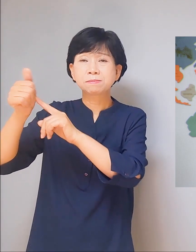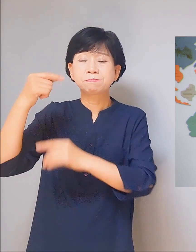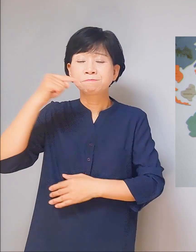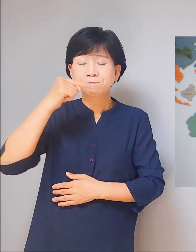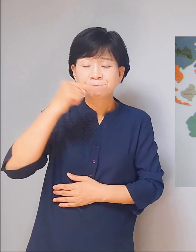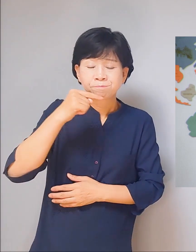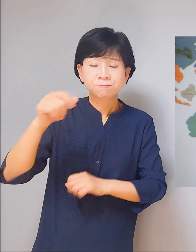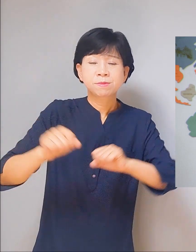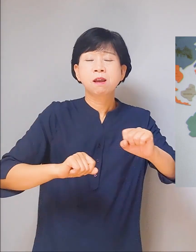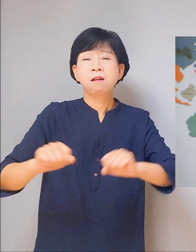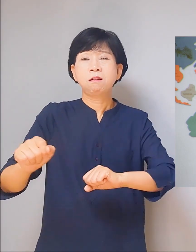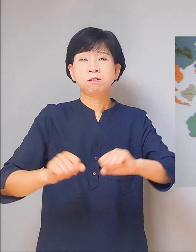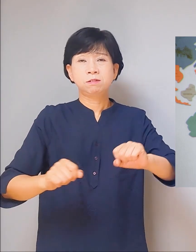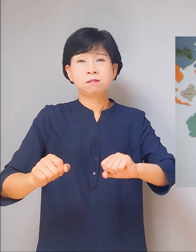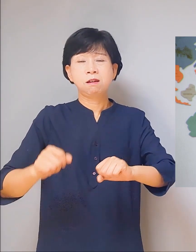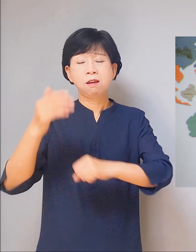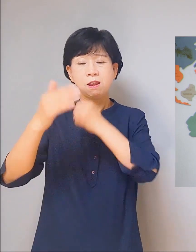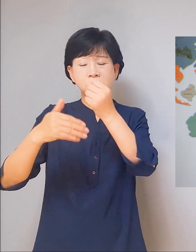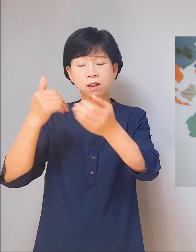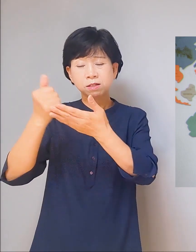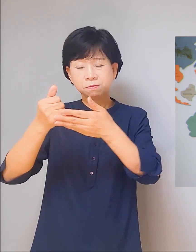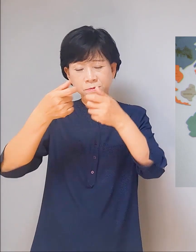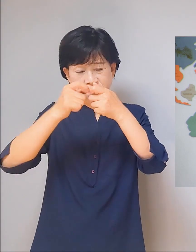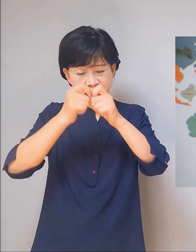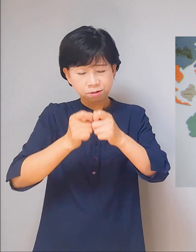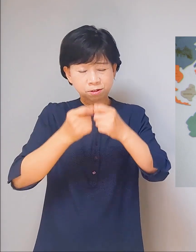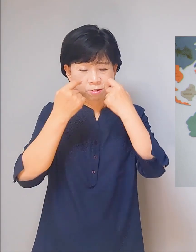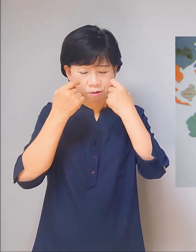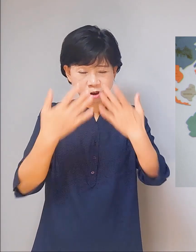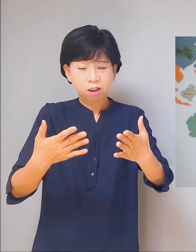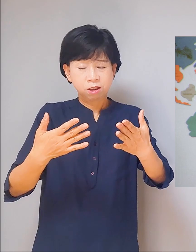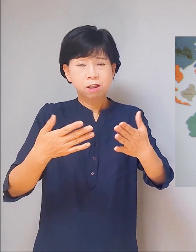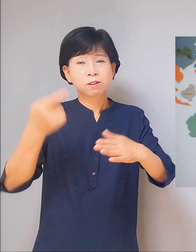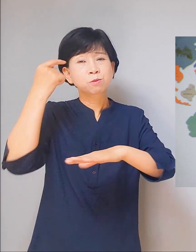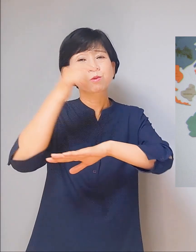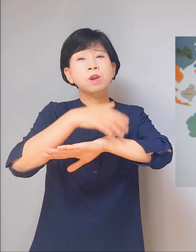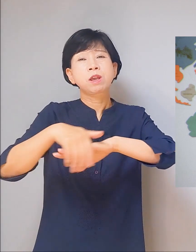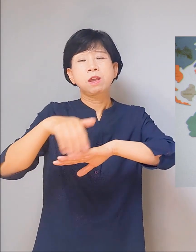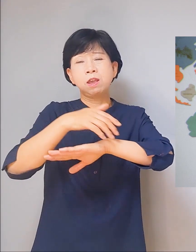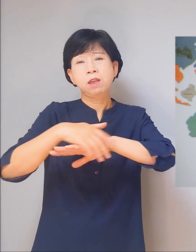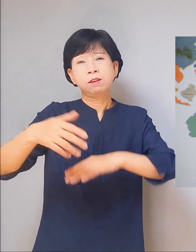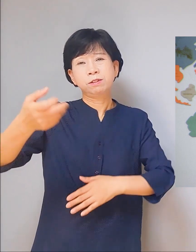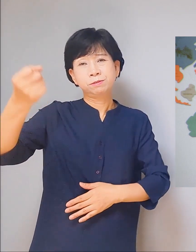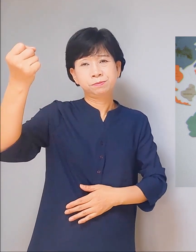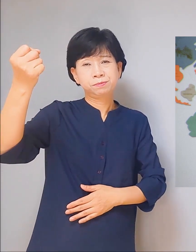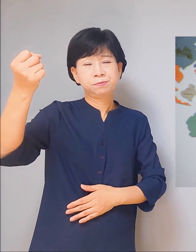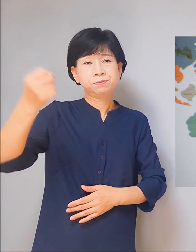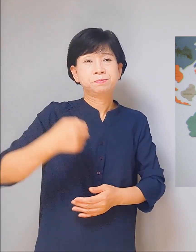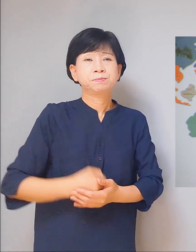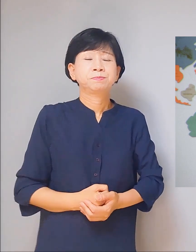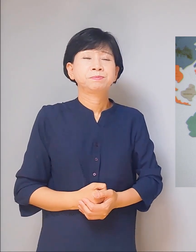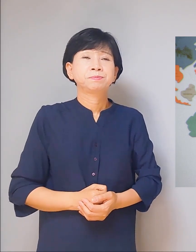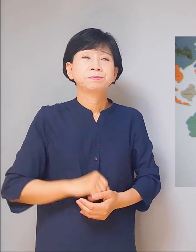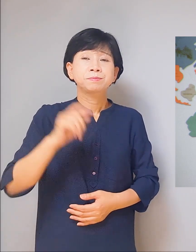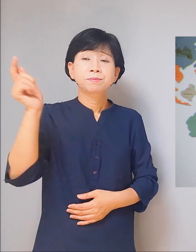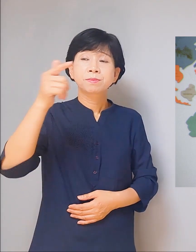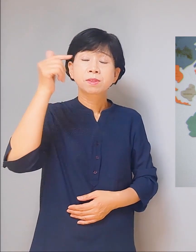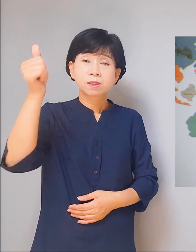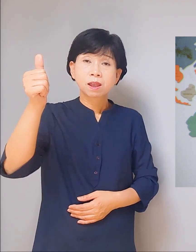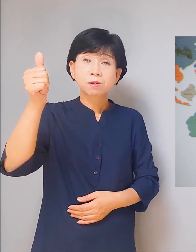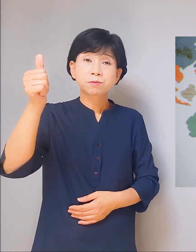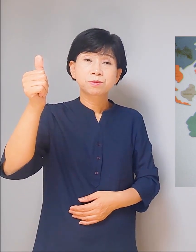치밀한 역사이시고 아주 섬세하고 정확한 계획이 있는 거예요. 다윗은 파란만장한 세월을 그래서